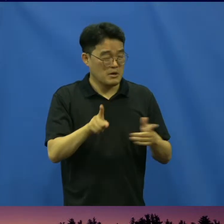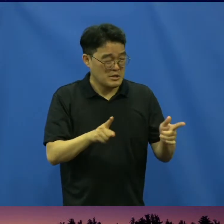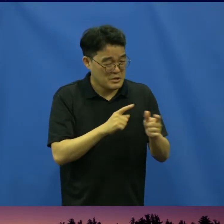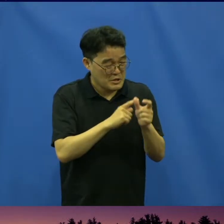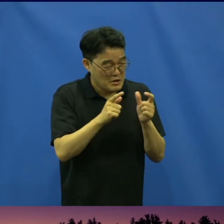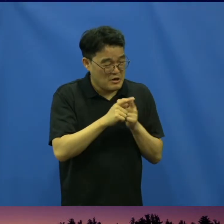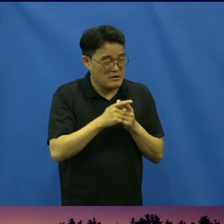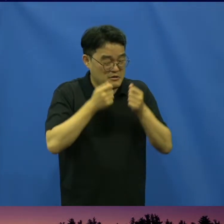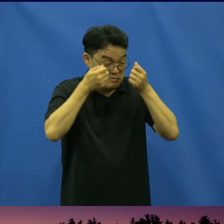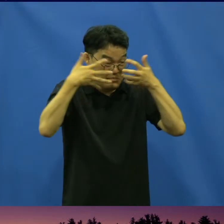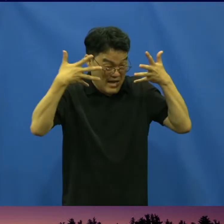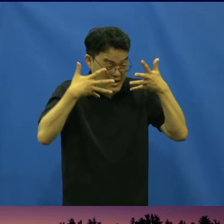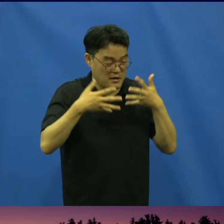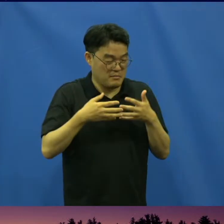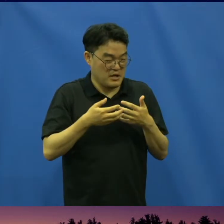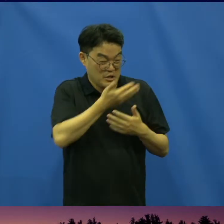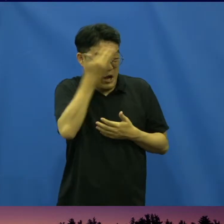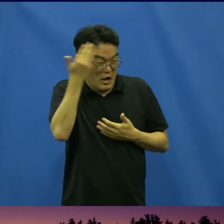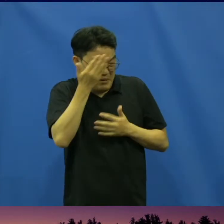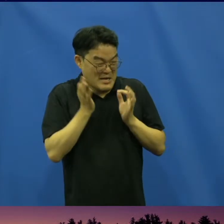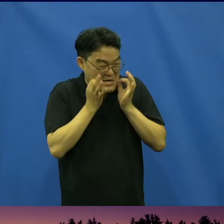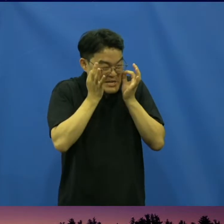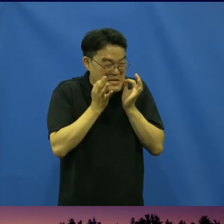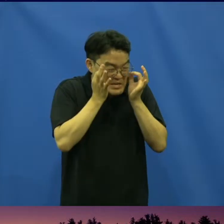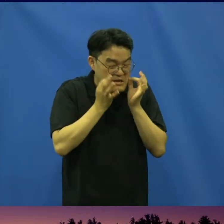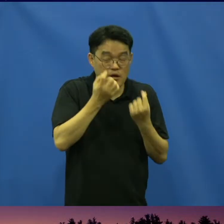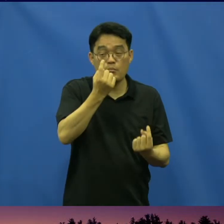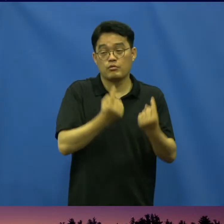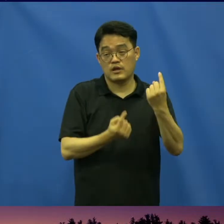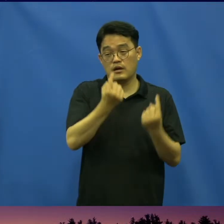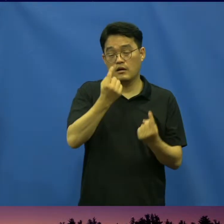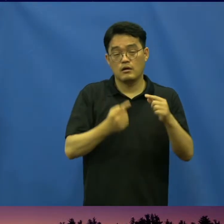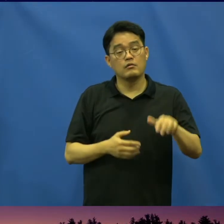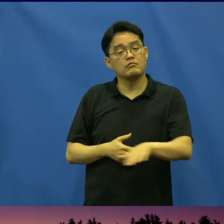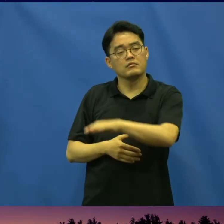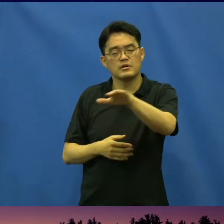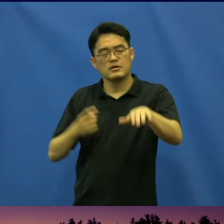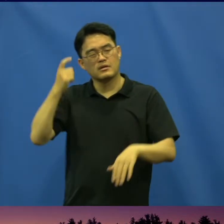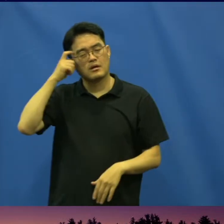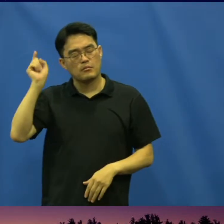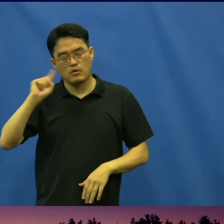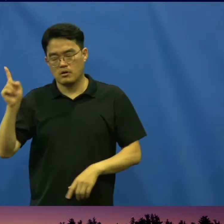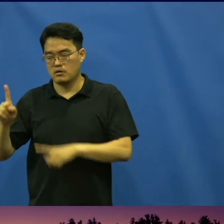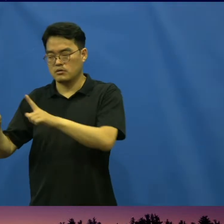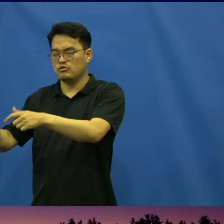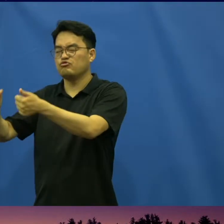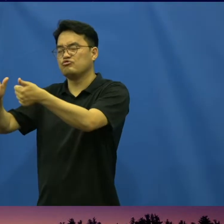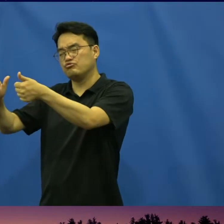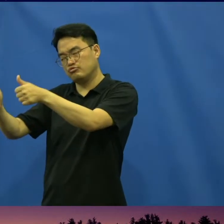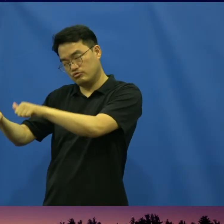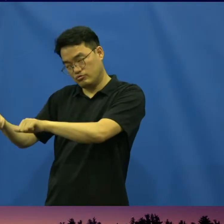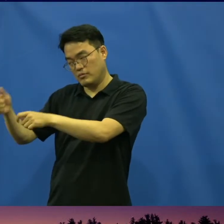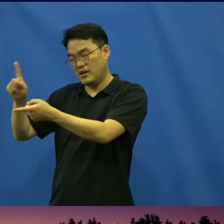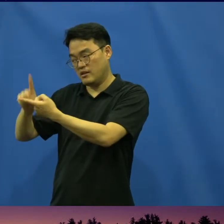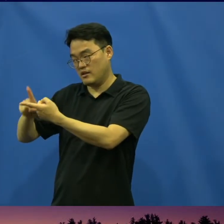대한 의식을 하게 해주고 종말 의식을 가지고 살아가는 사람들은 오늘을 귀중하게 여겨요.